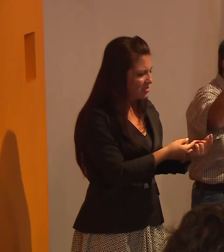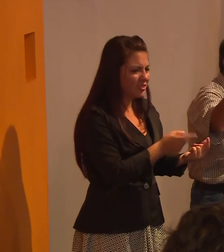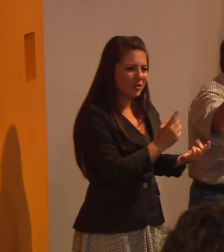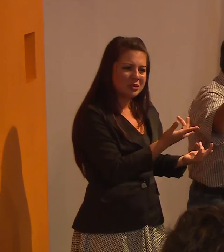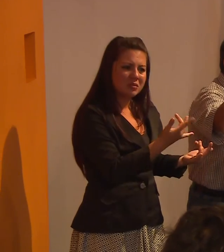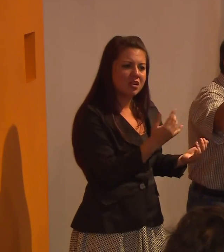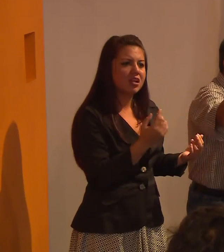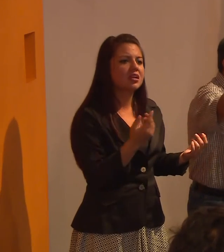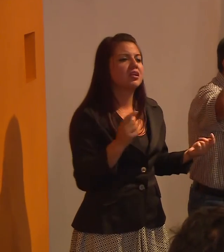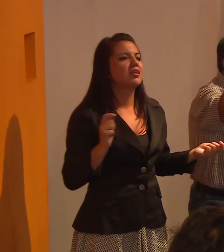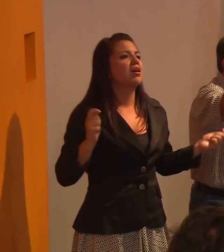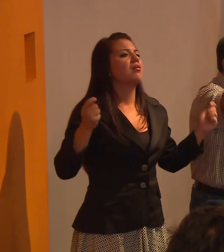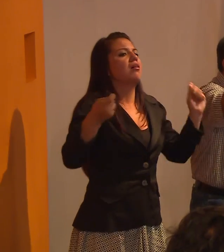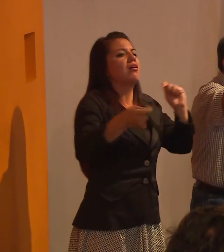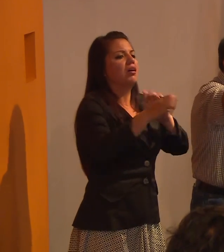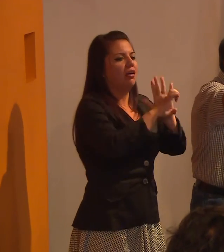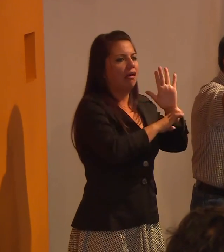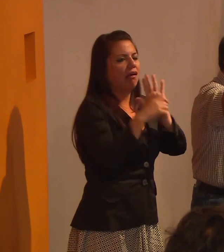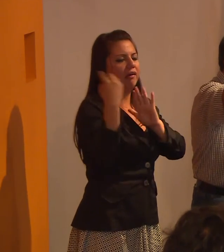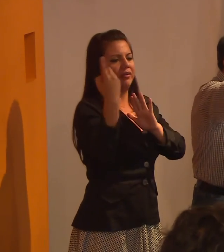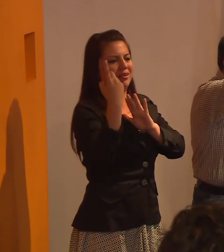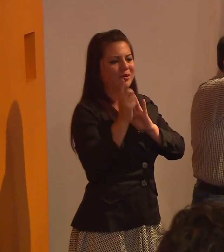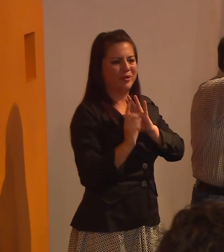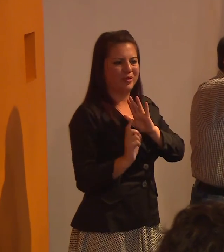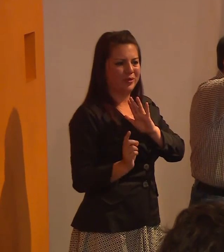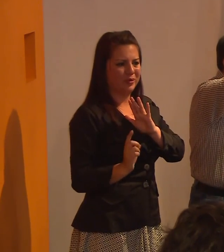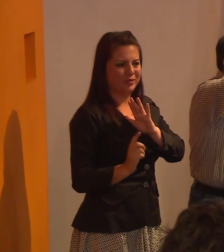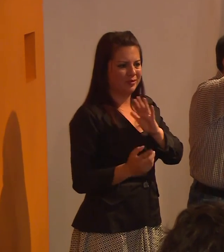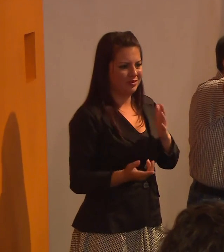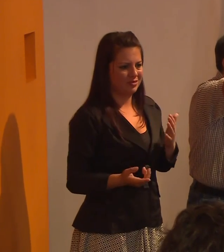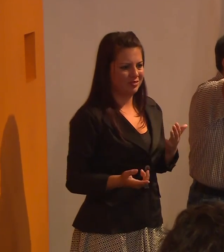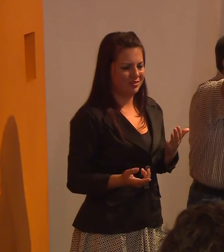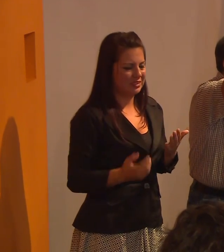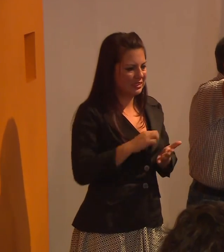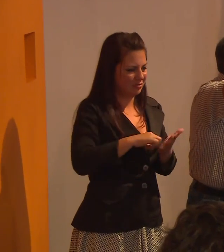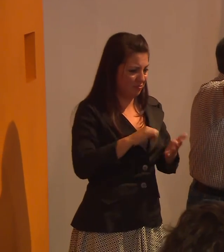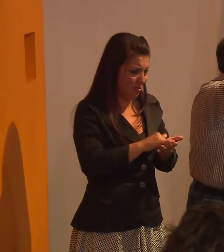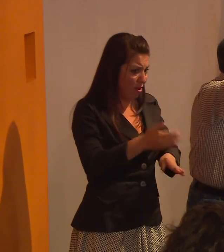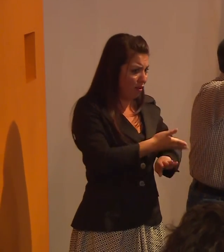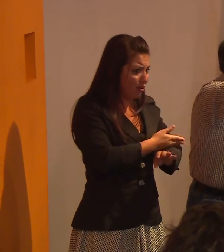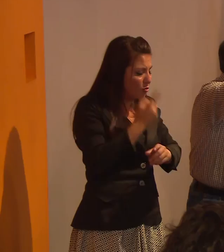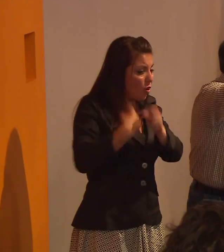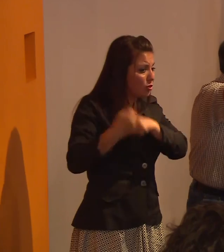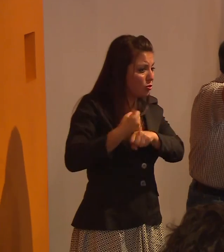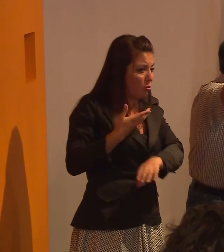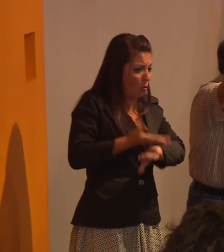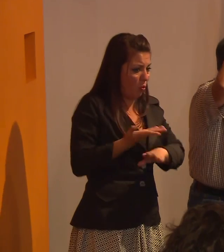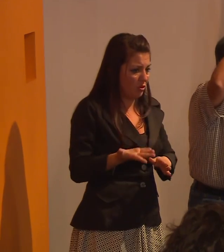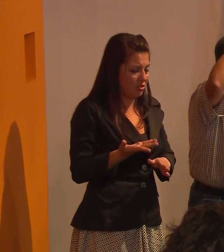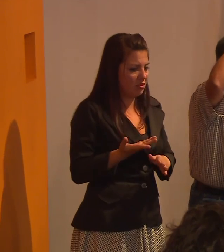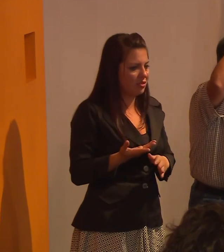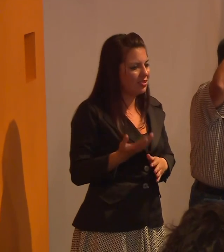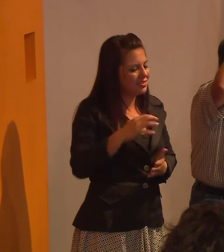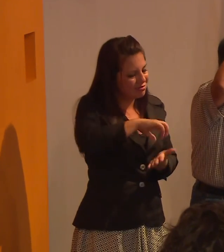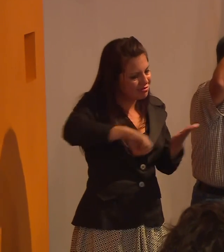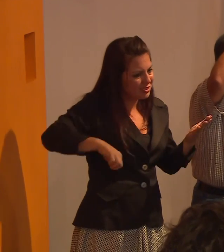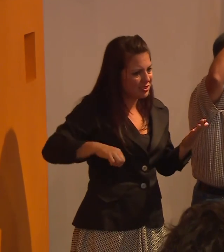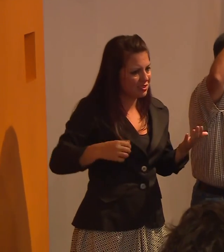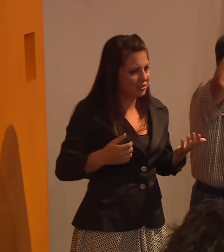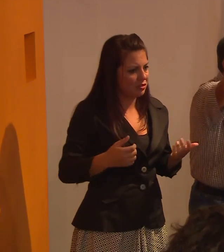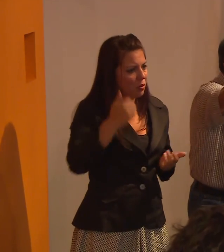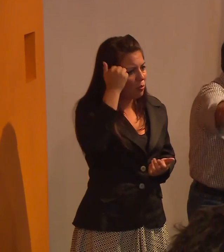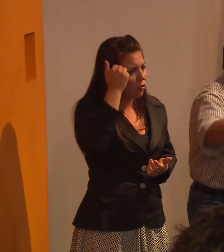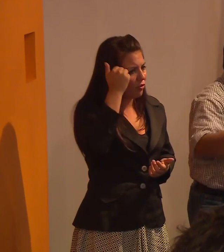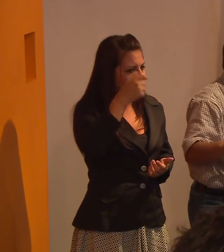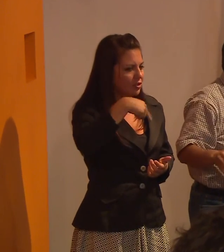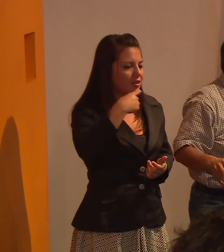todo el Estatuto General, sino que quitemos, como quedó en las propuestas del año pasado, aquellas cosas que impiden que los profesores,